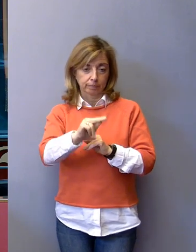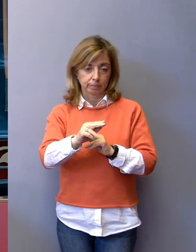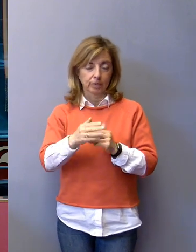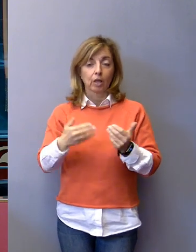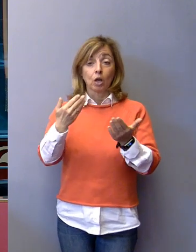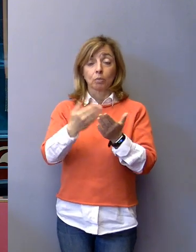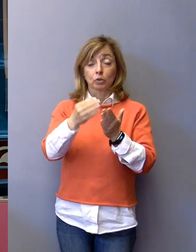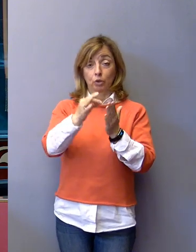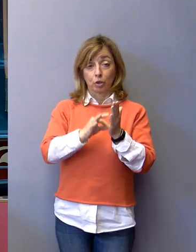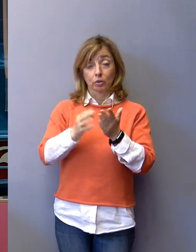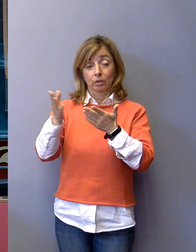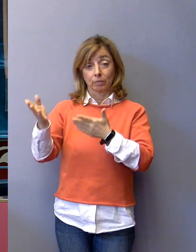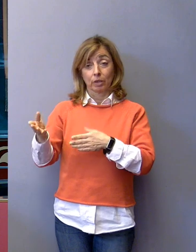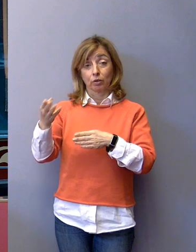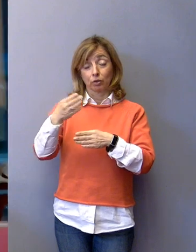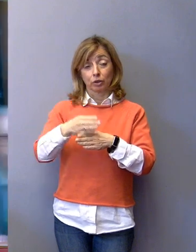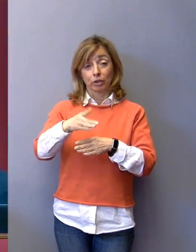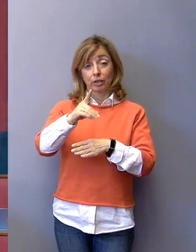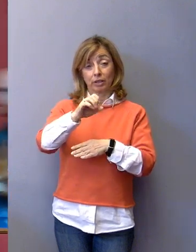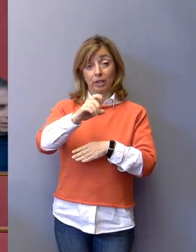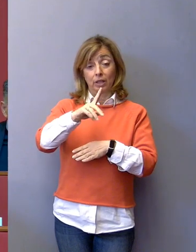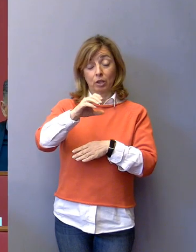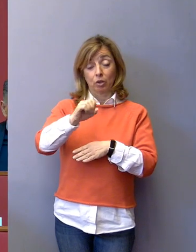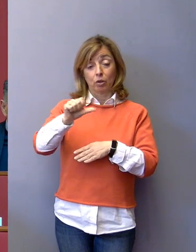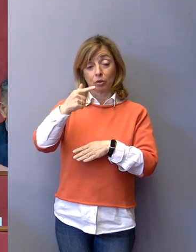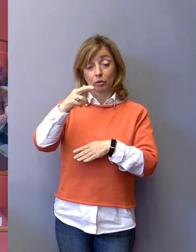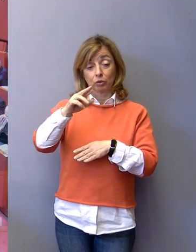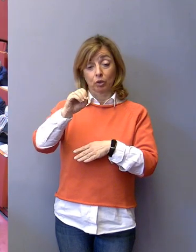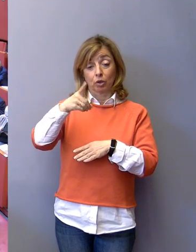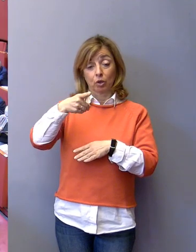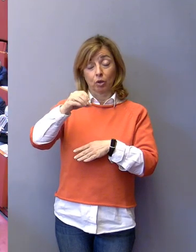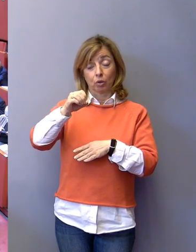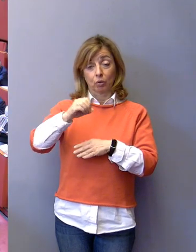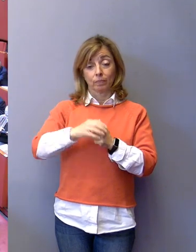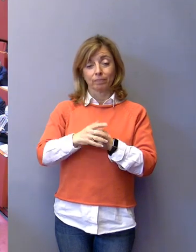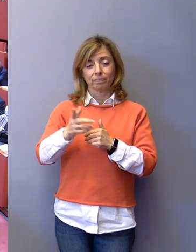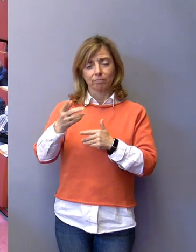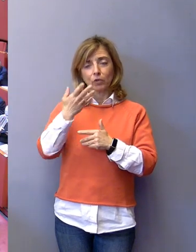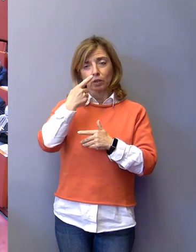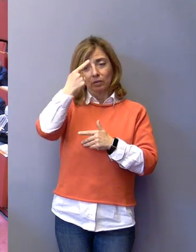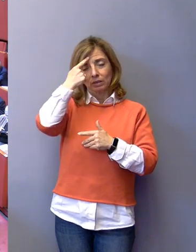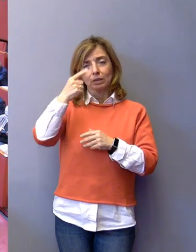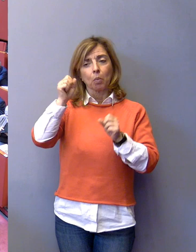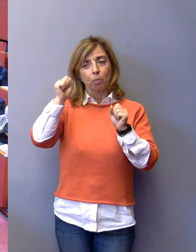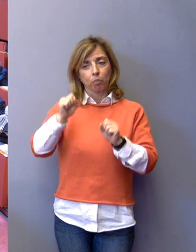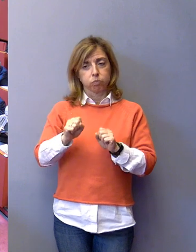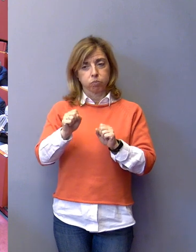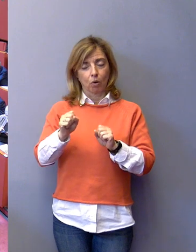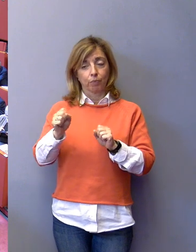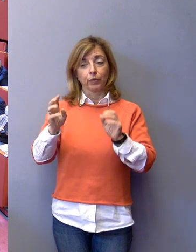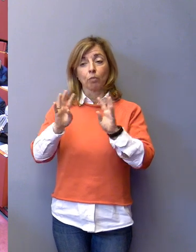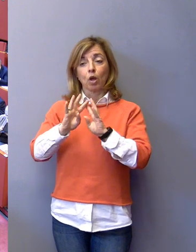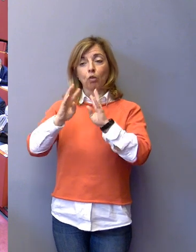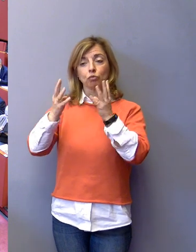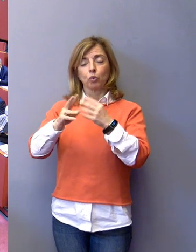dello strologo Vorrei sapere Credo che nel regolamento del comune ci sia se è possibile che un assessore che l'aggiunta esprime